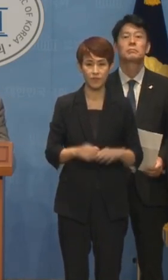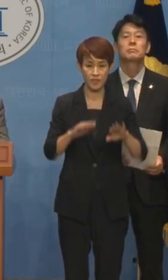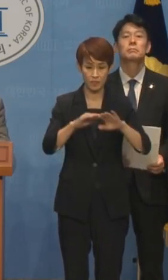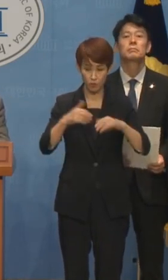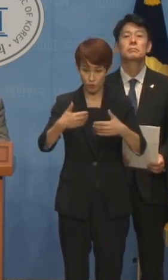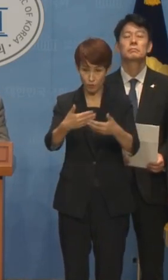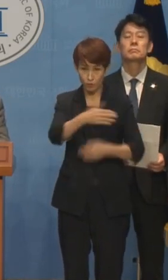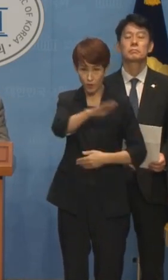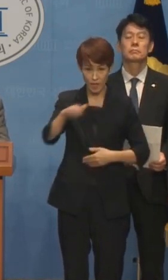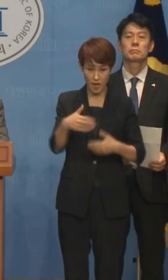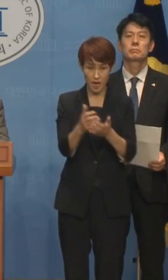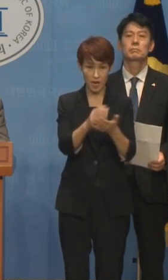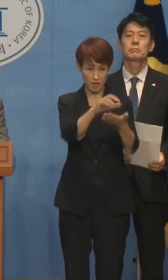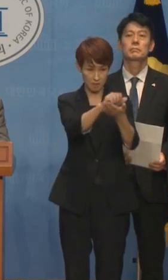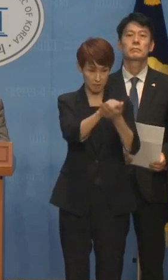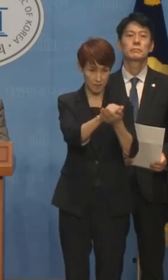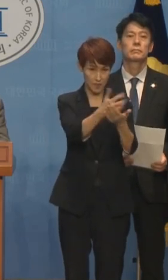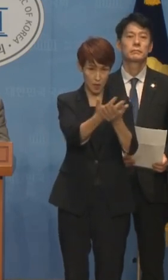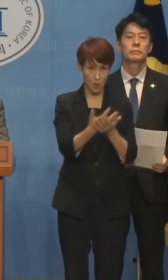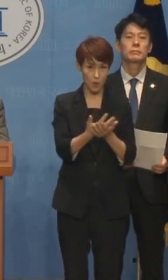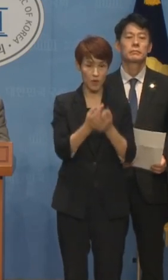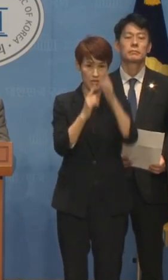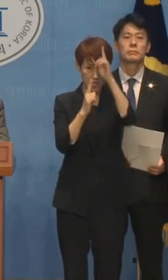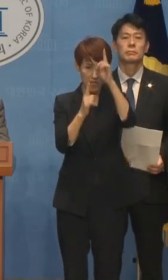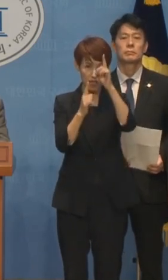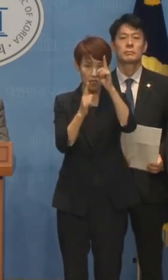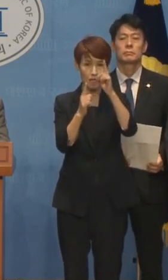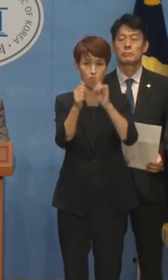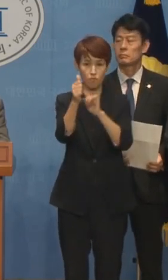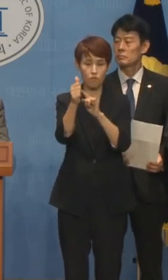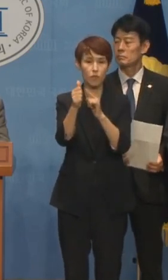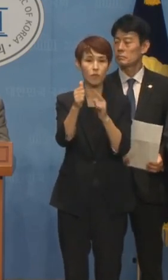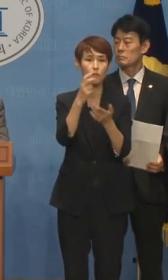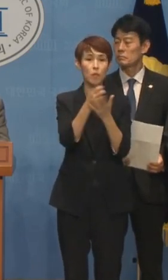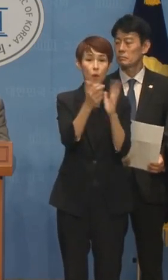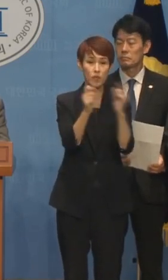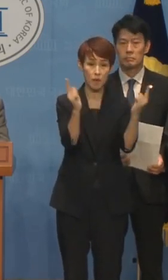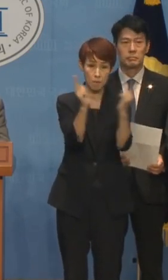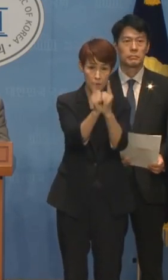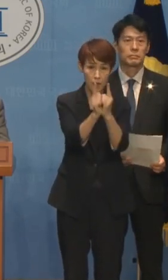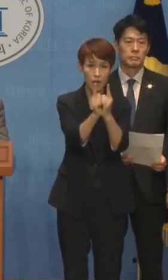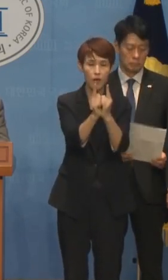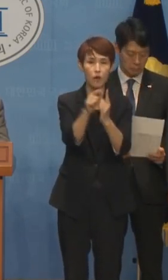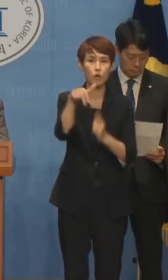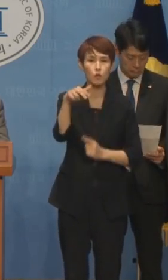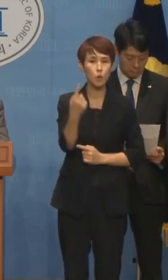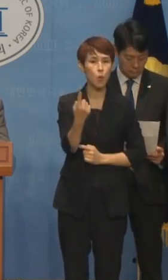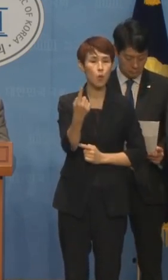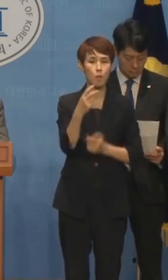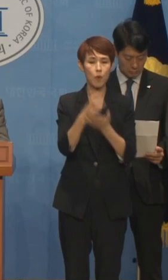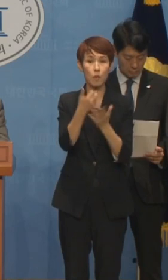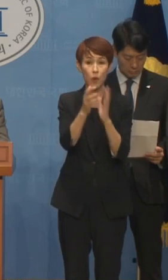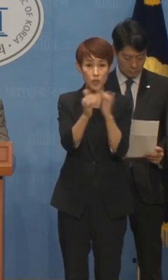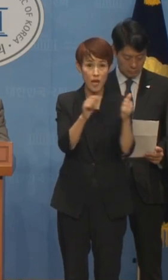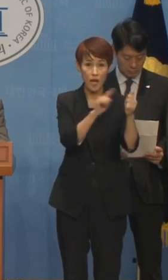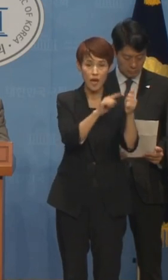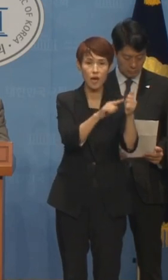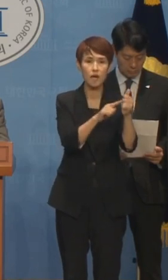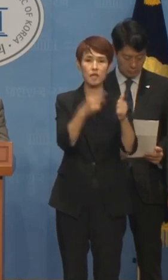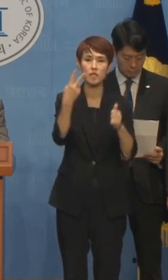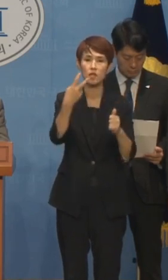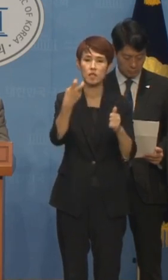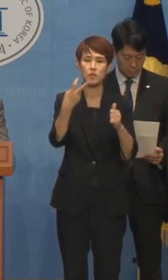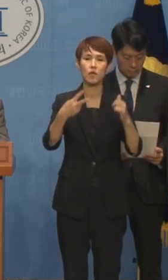대책단이 입수한 이전 부지사 변호인 접견 기록에 따르면 조모 변호사는